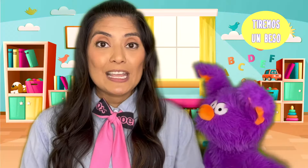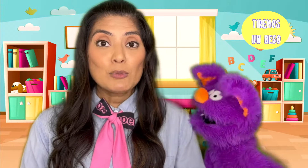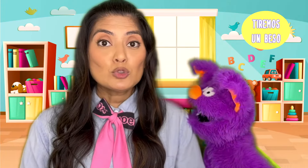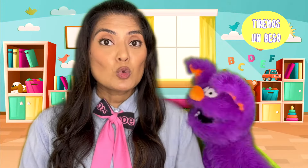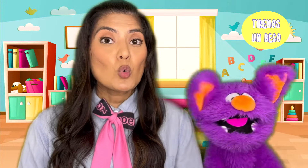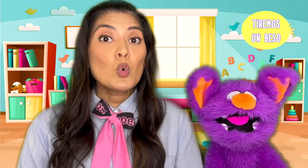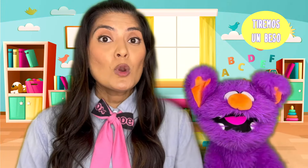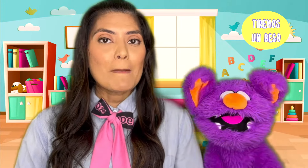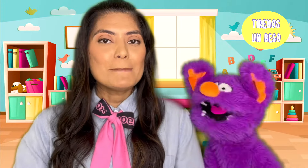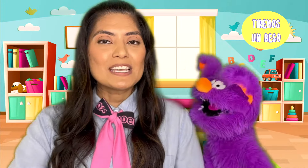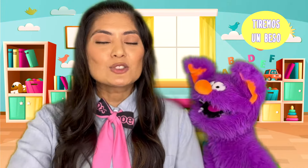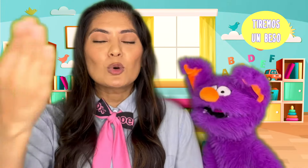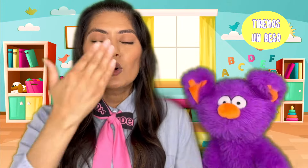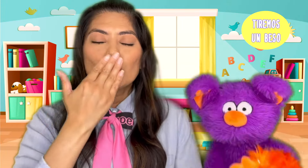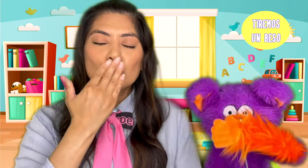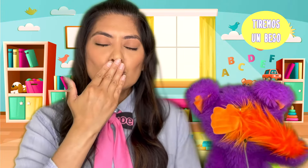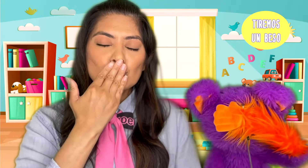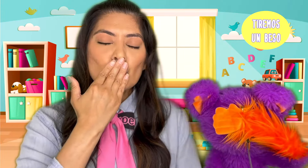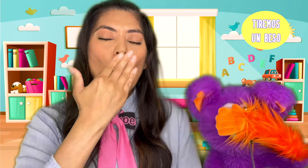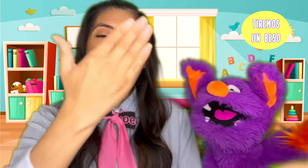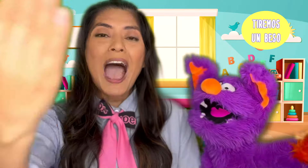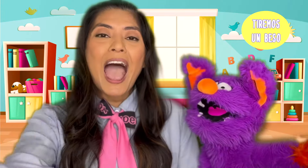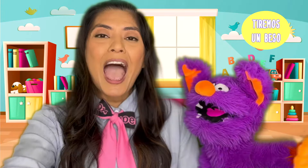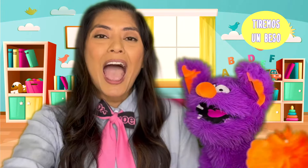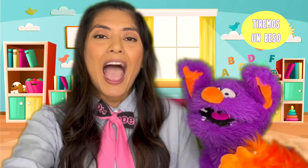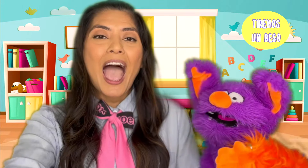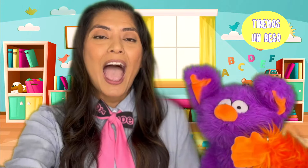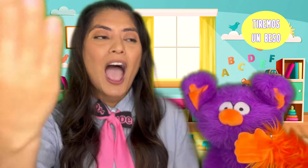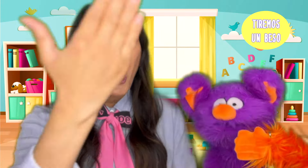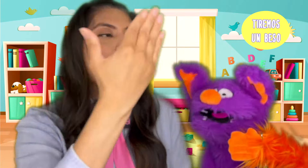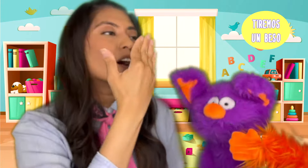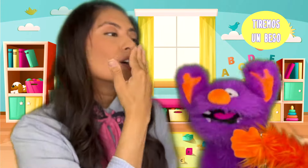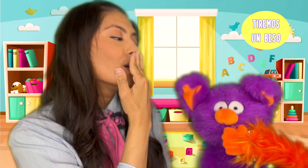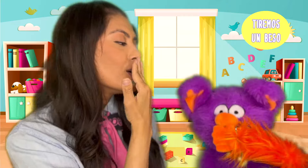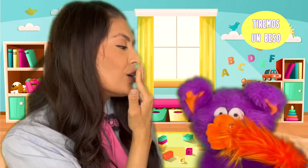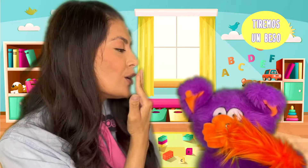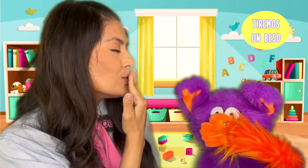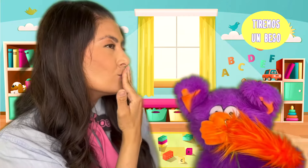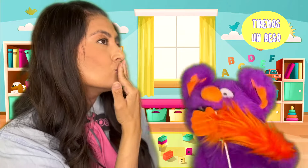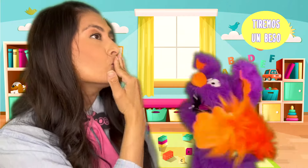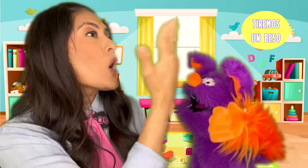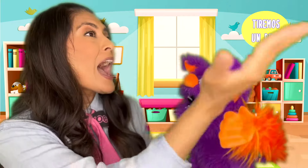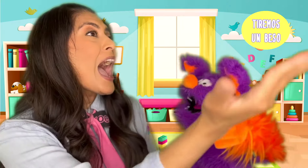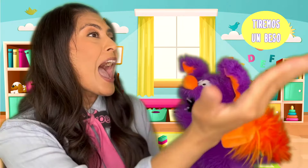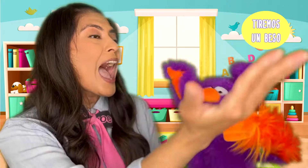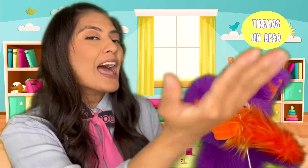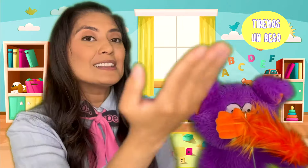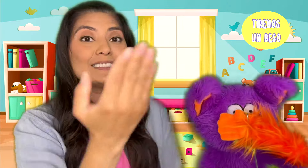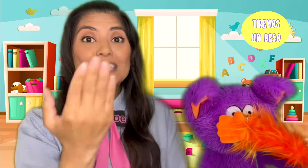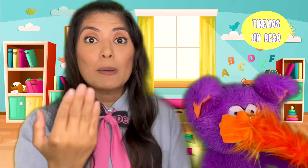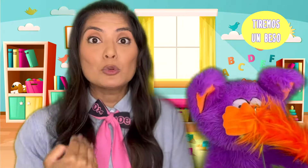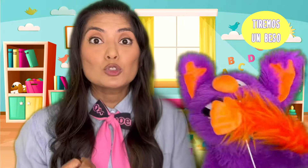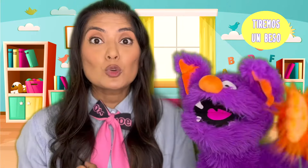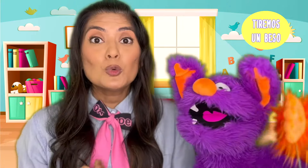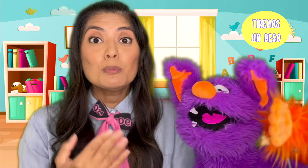Tiremos un beso. ¡Mua! Tiremos un beso. ¡Mua! Tiremos ¡mua! Un